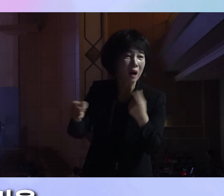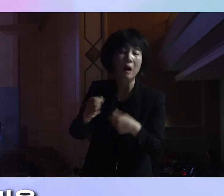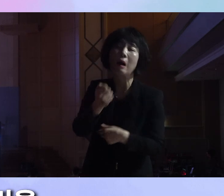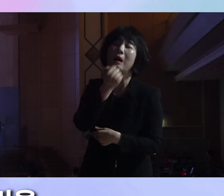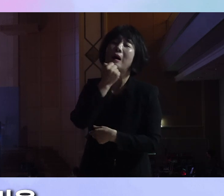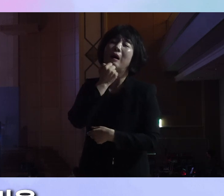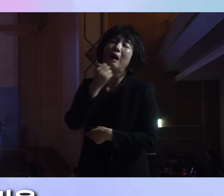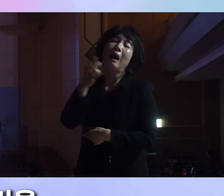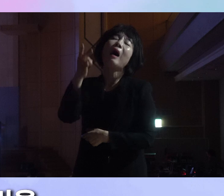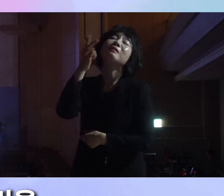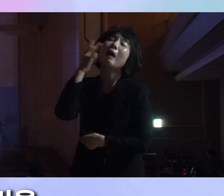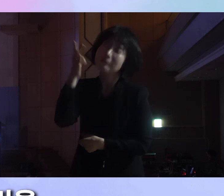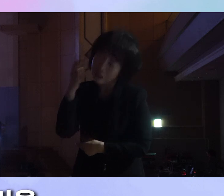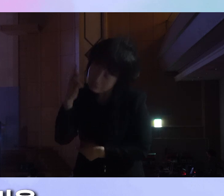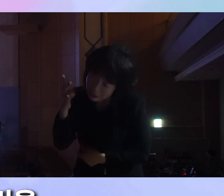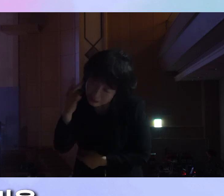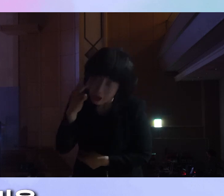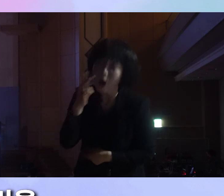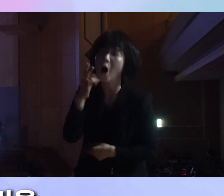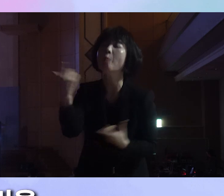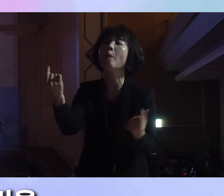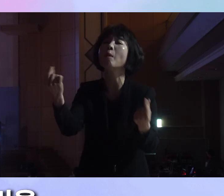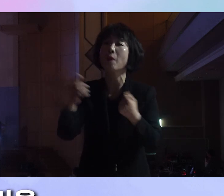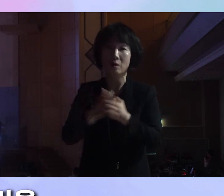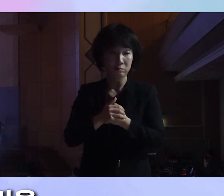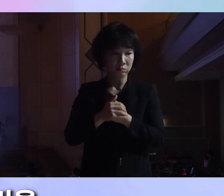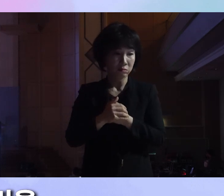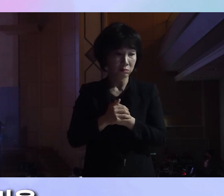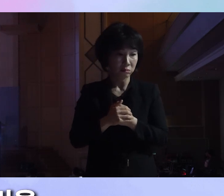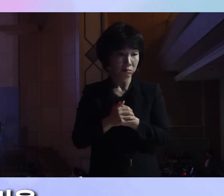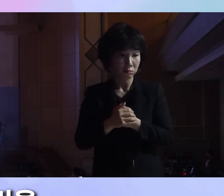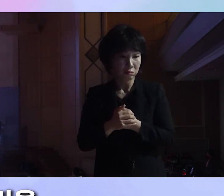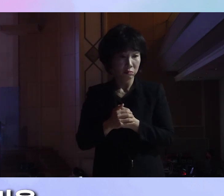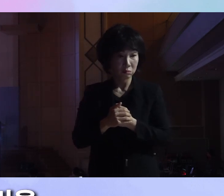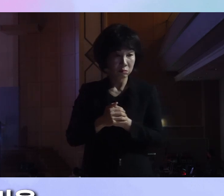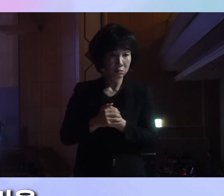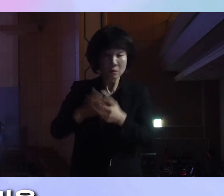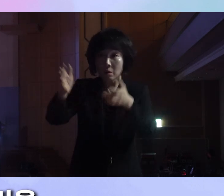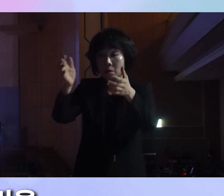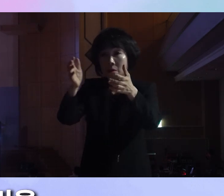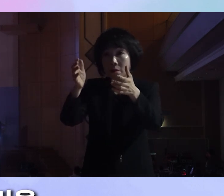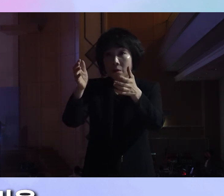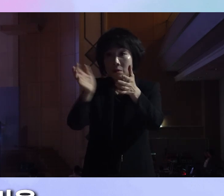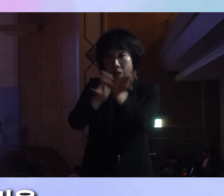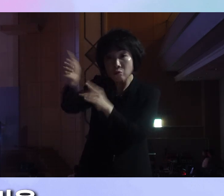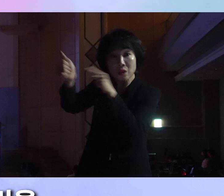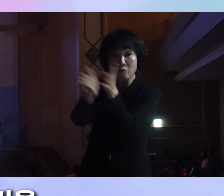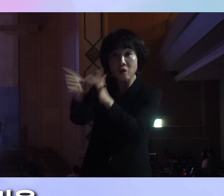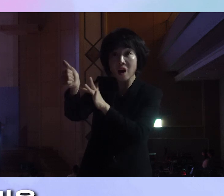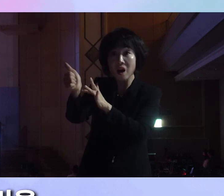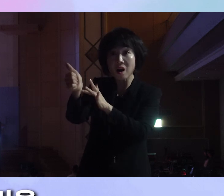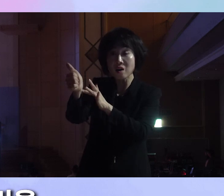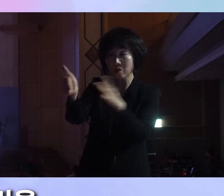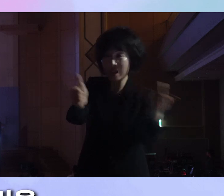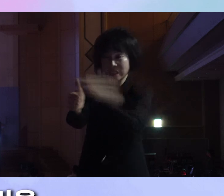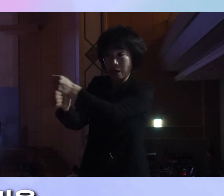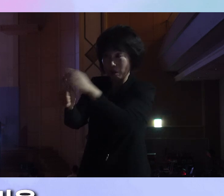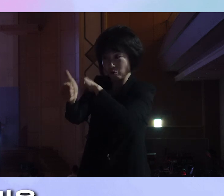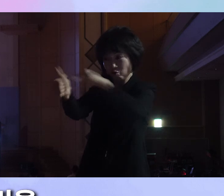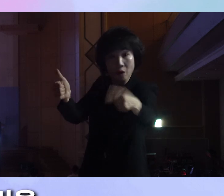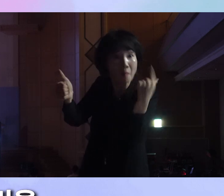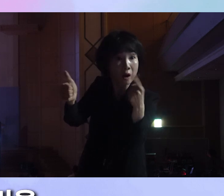네. 뭐 그런 셈이죠. 그리고 그 주님이 인간의 손에 죽었고 예수님은